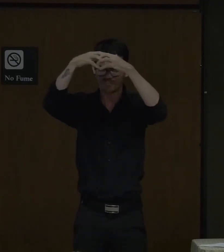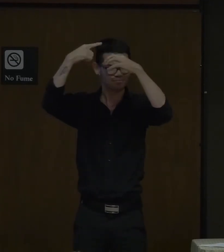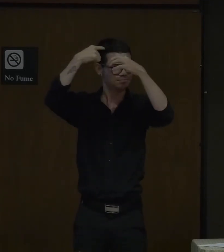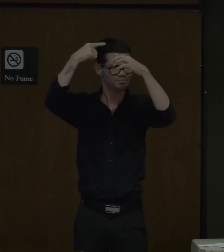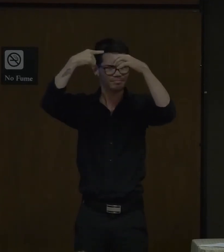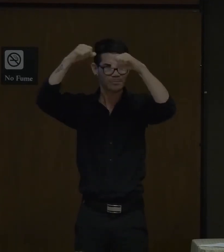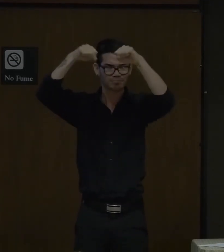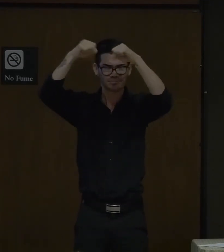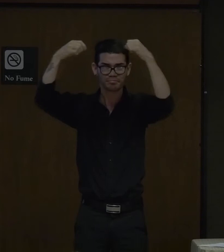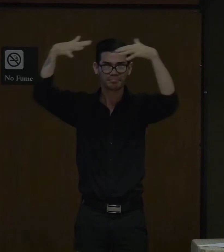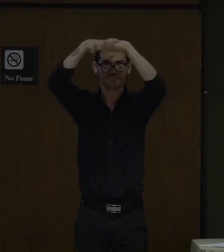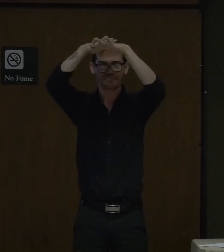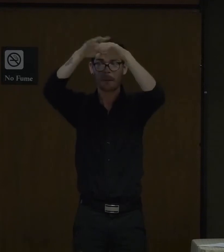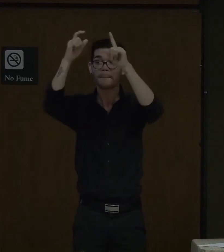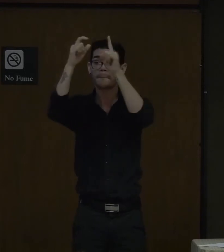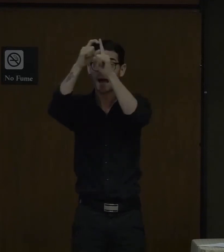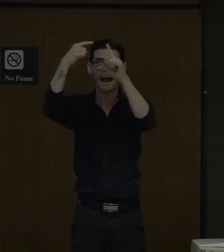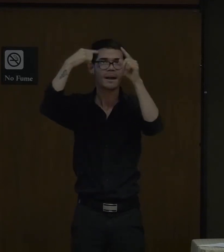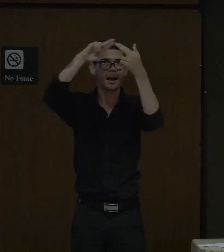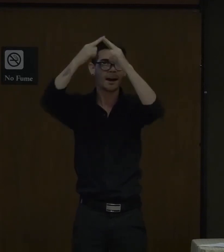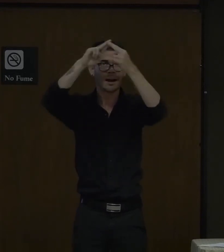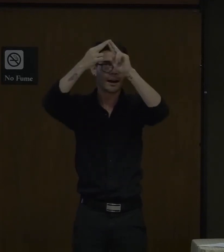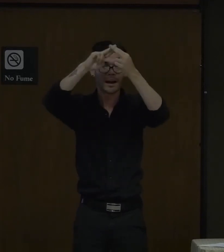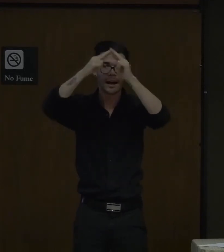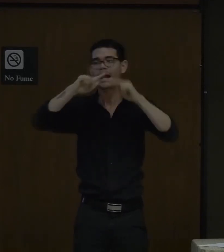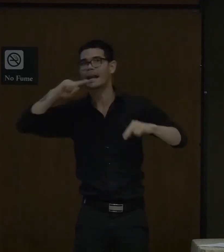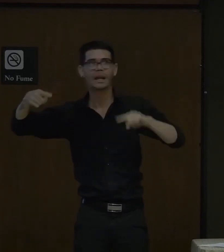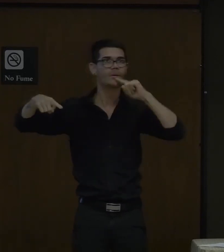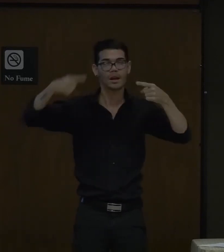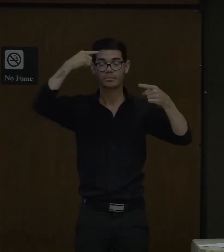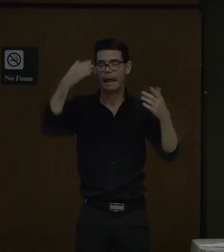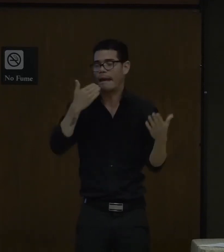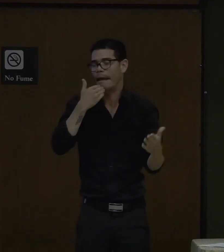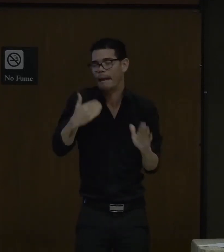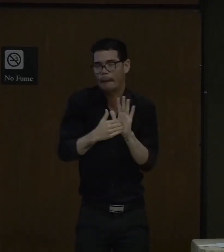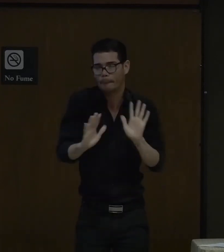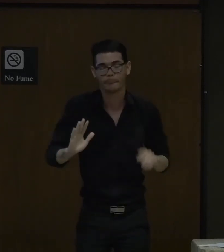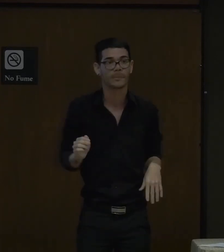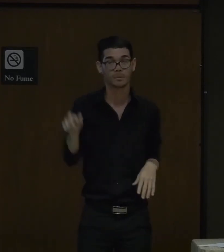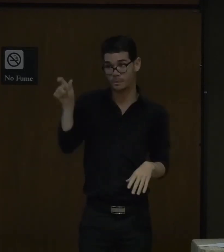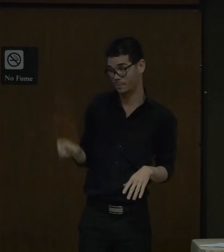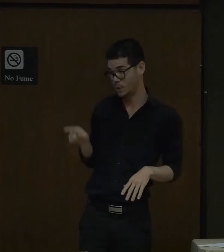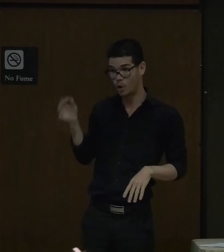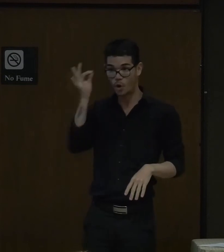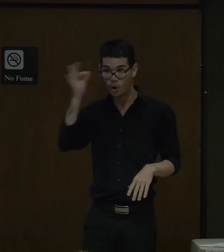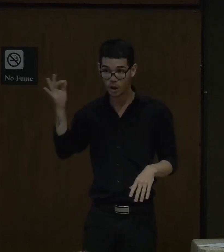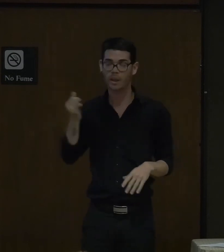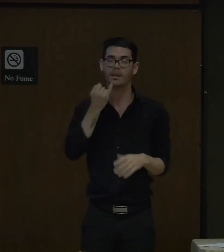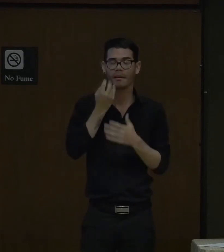están asociadas en las 2 lenguas, ¿no? Entonces, por ejemplo, si este oyente, este bilingüe